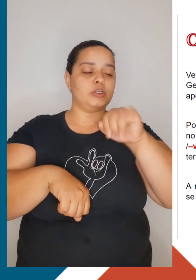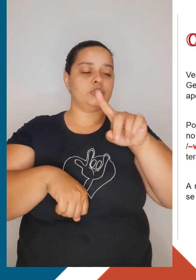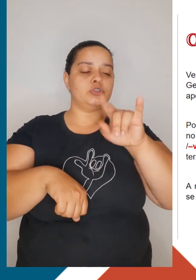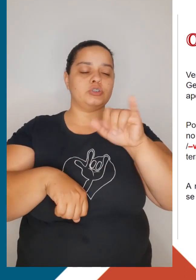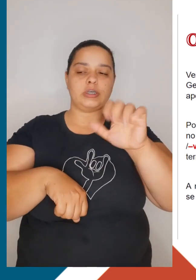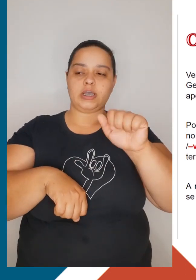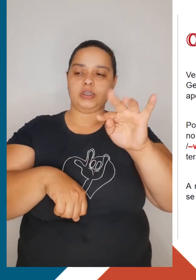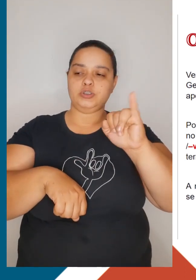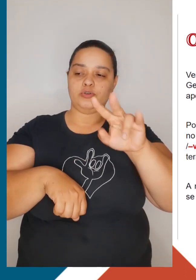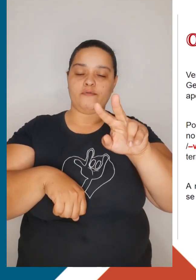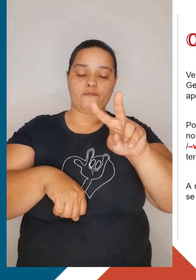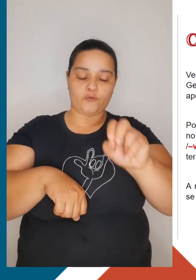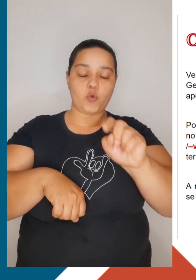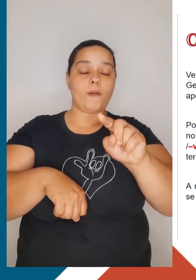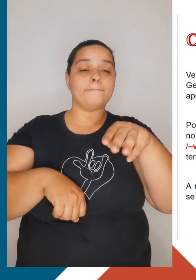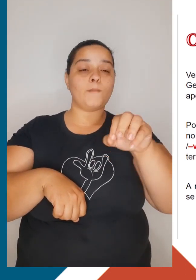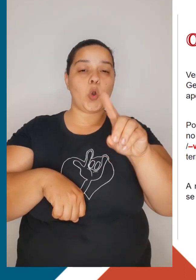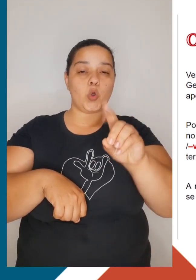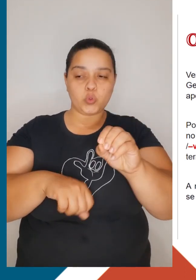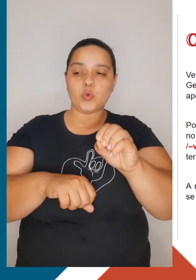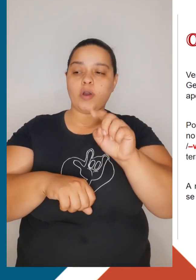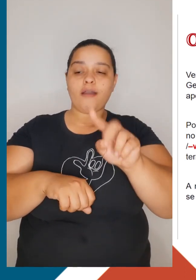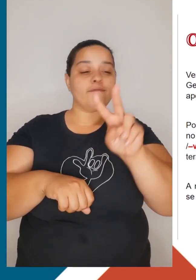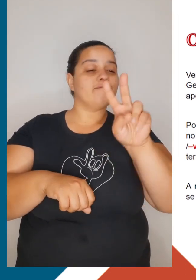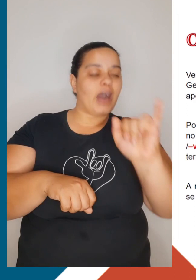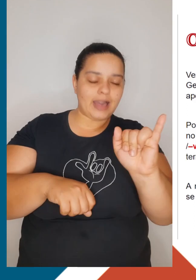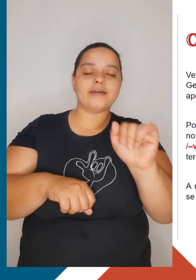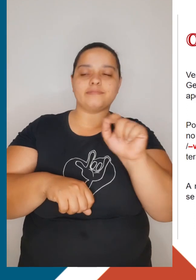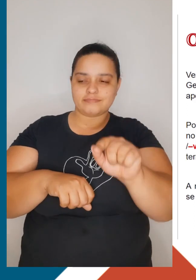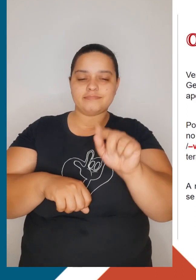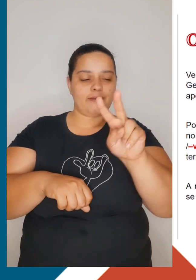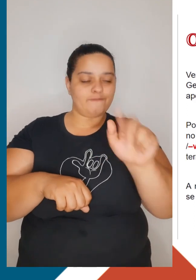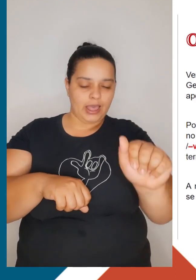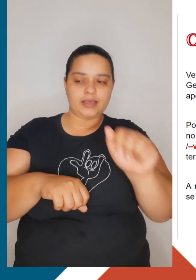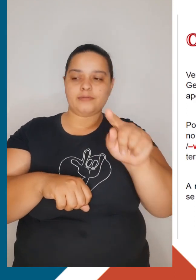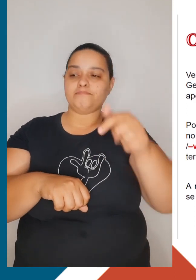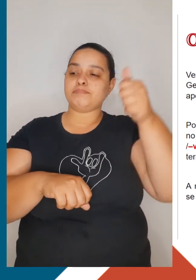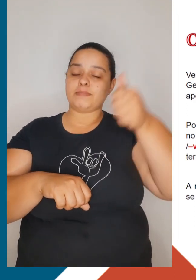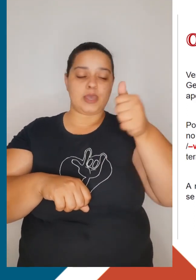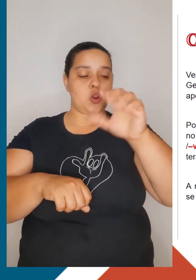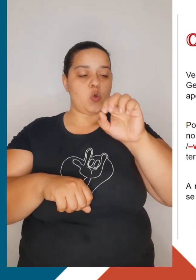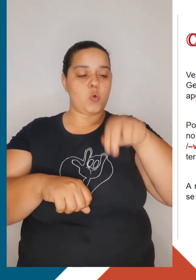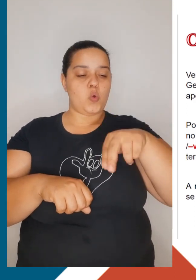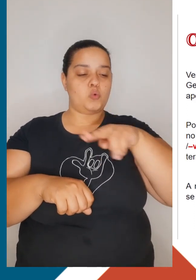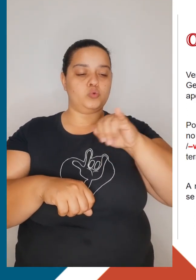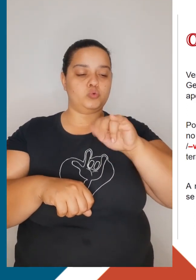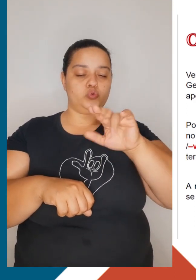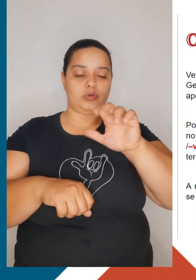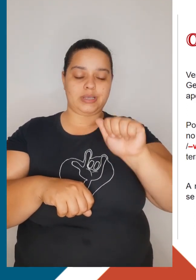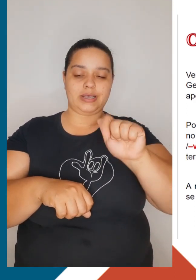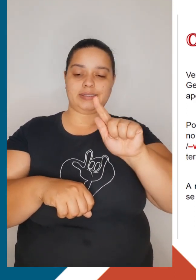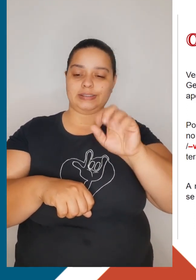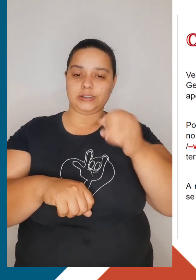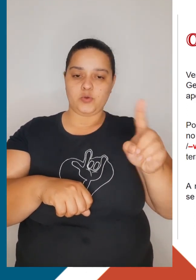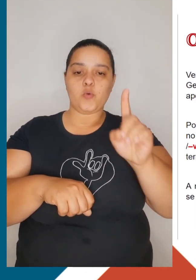devido à presença do segmento vá, que indica então esse tempo e modo verbal nos verbos da primeira conjugação, ou seja,